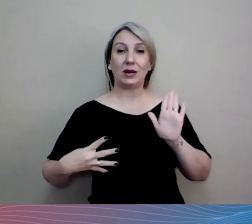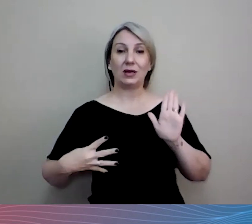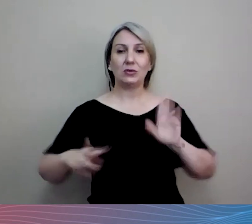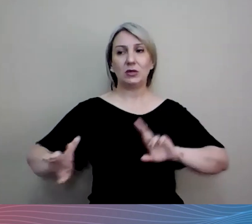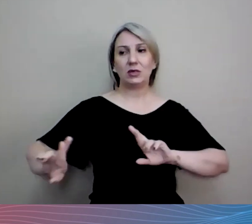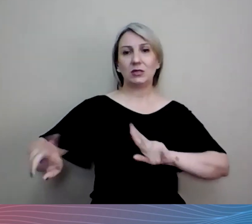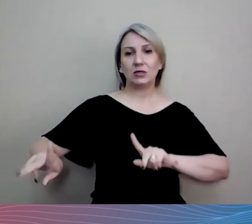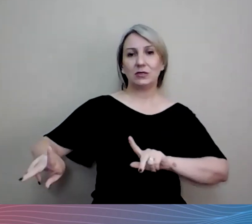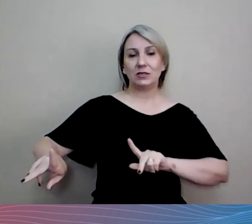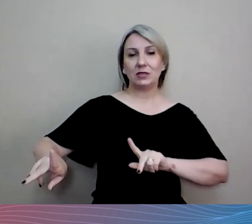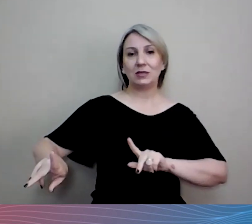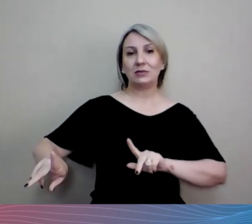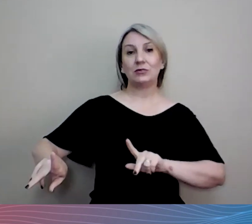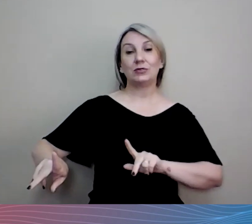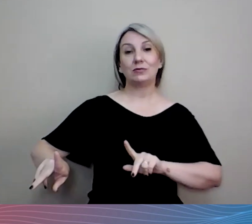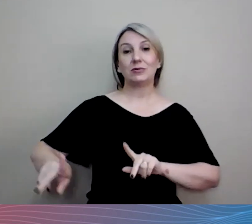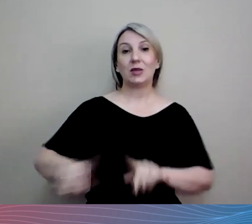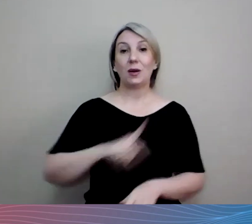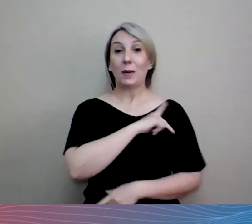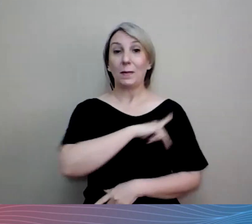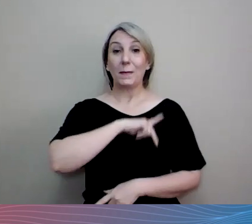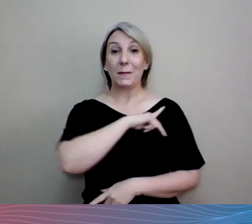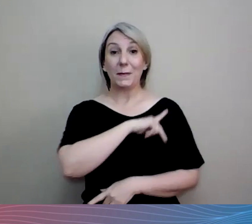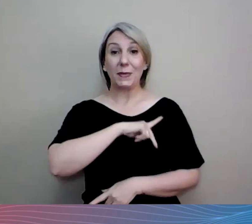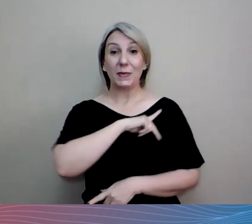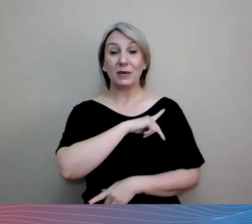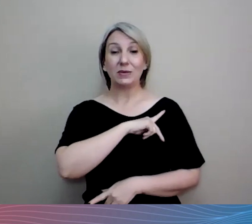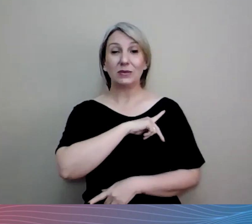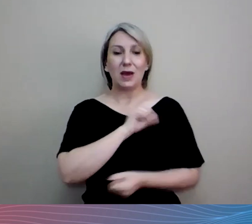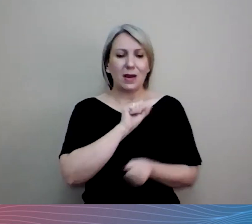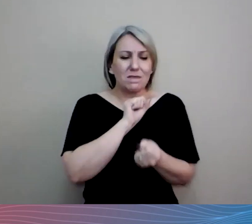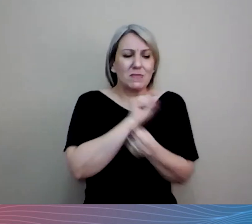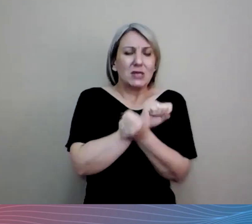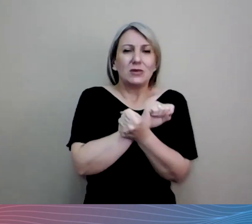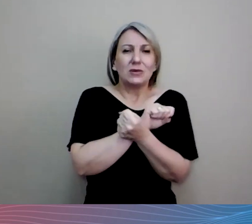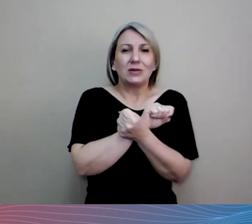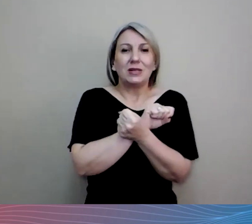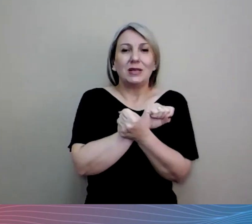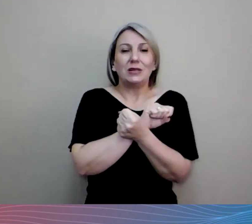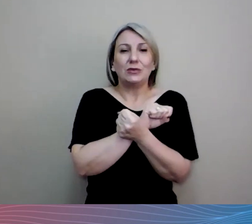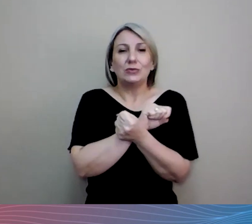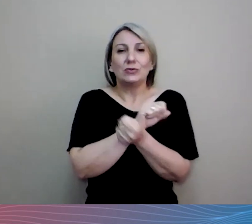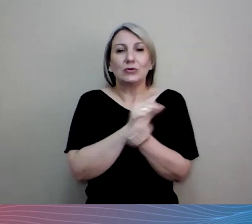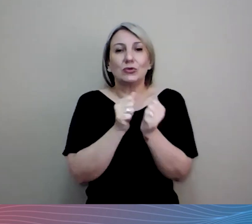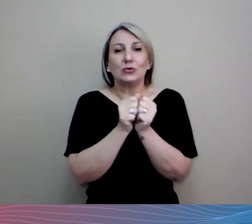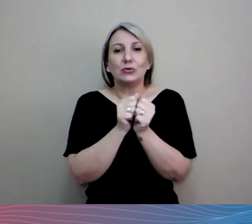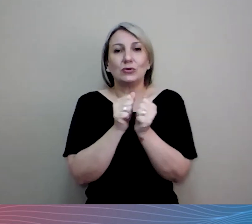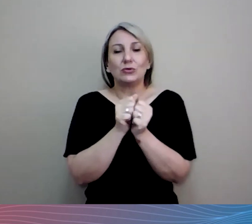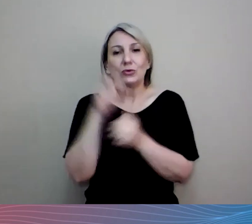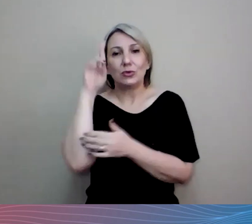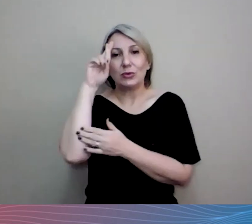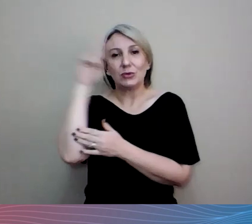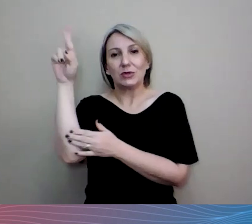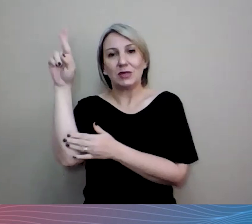o prisioneiro no Senhor. Percebem a diferença? Um é